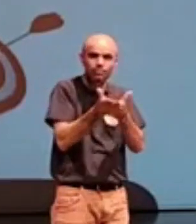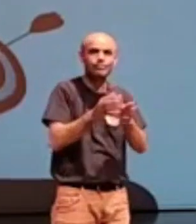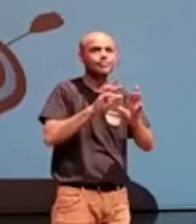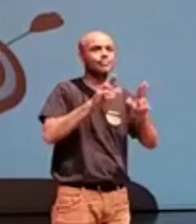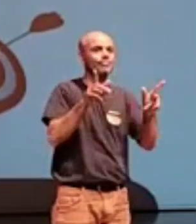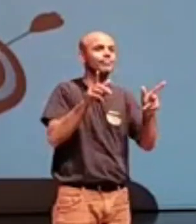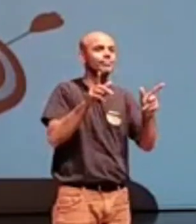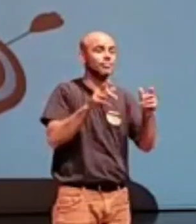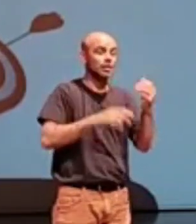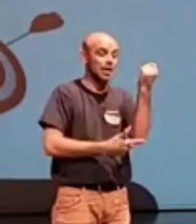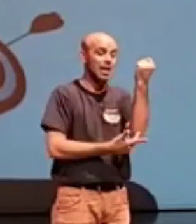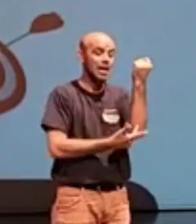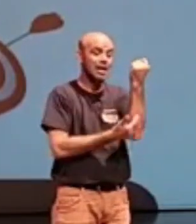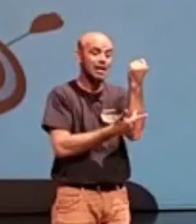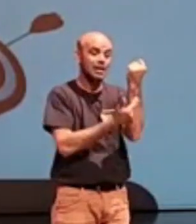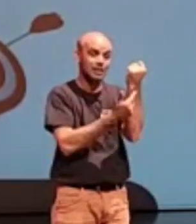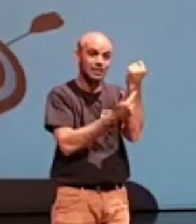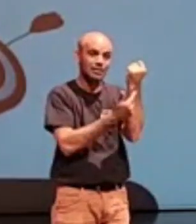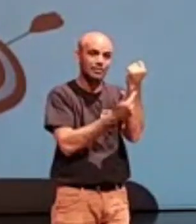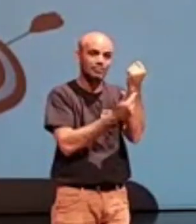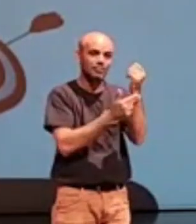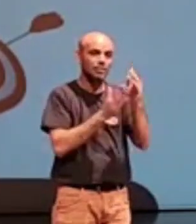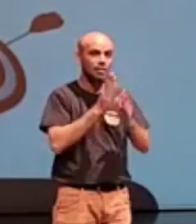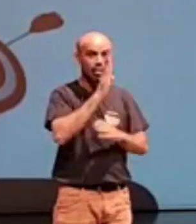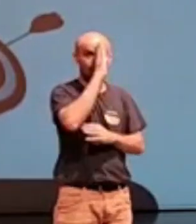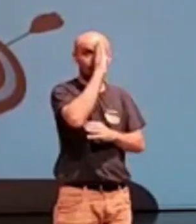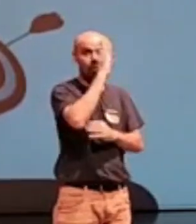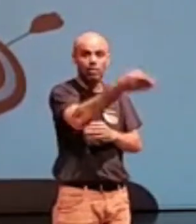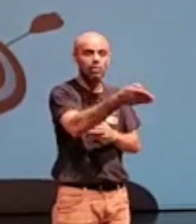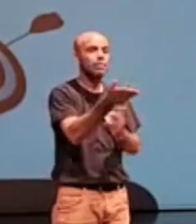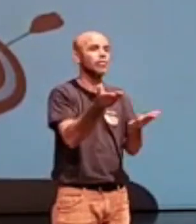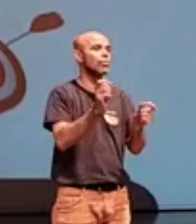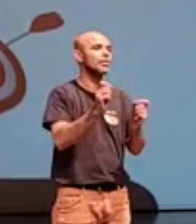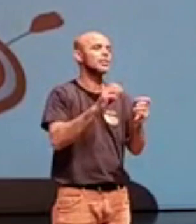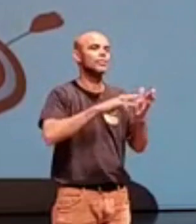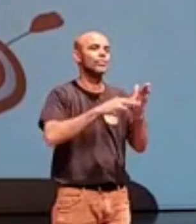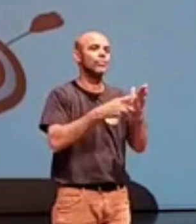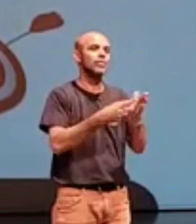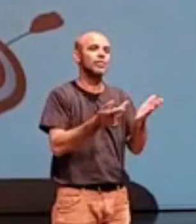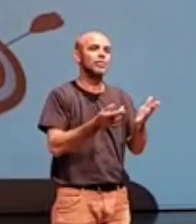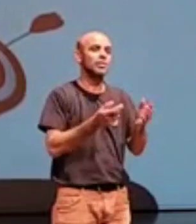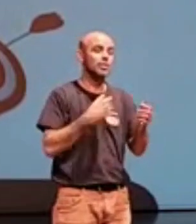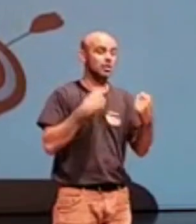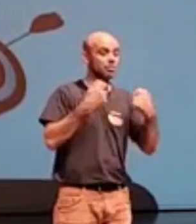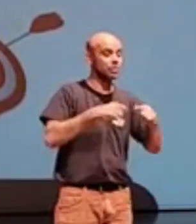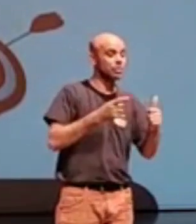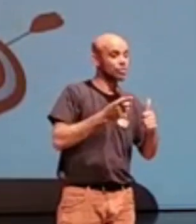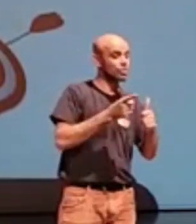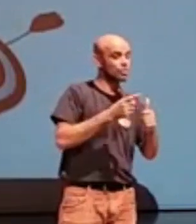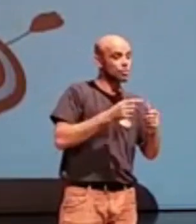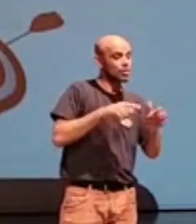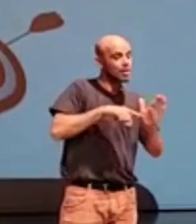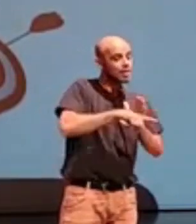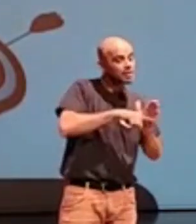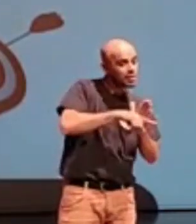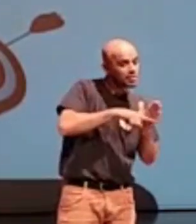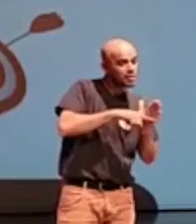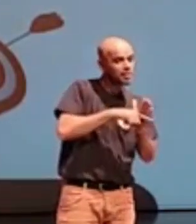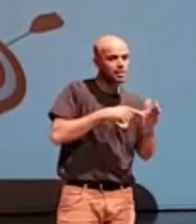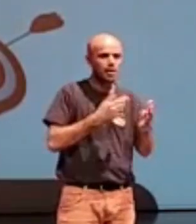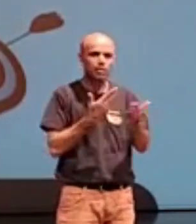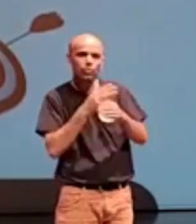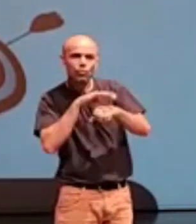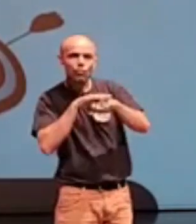Eu falo que a cirurgia de coluna ela é alvo dirigido. O que é ser alvo dirigido? Eu tenho que examinar, eu tenho que conversar, adequar uma